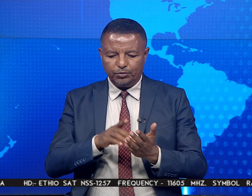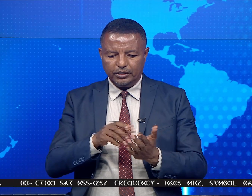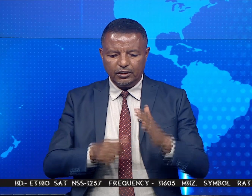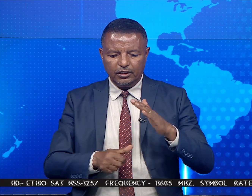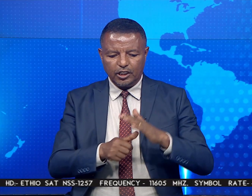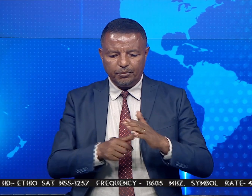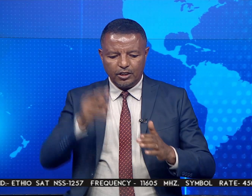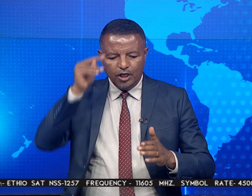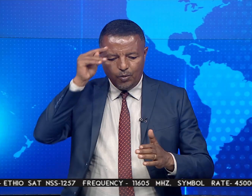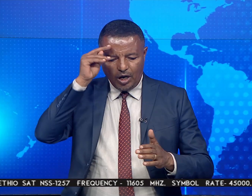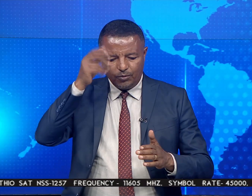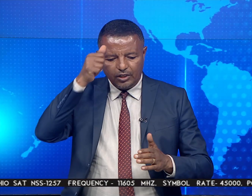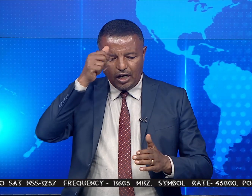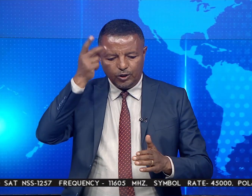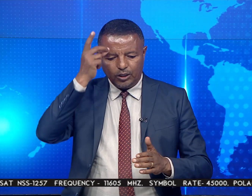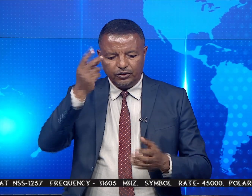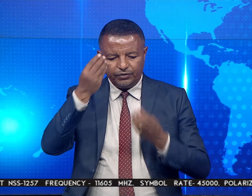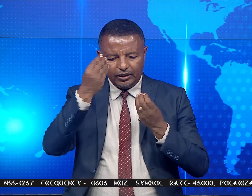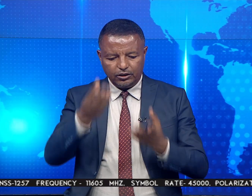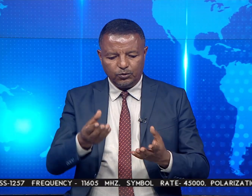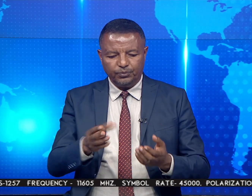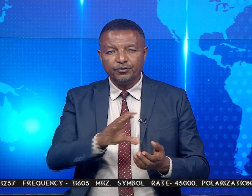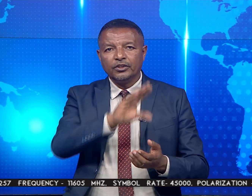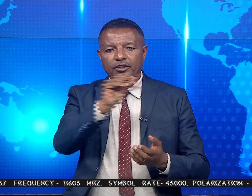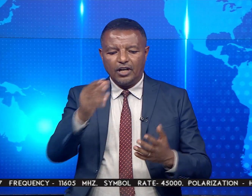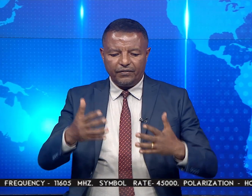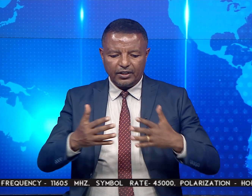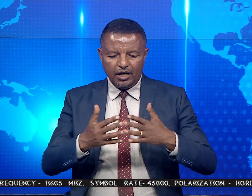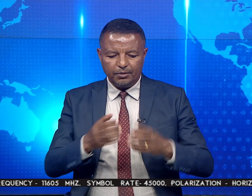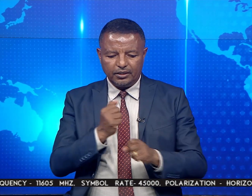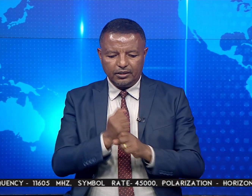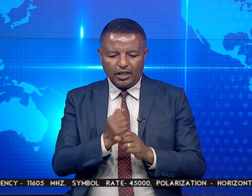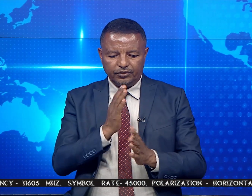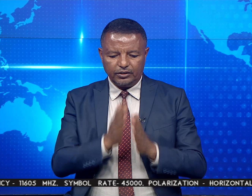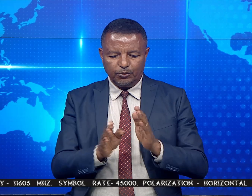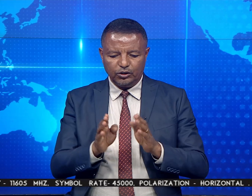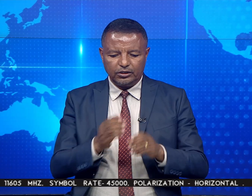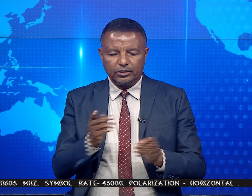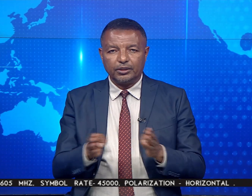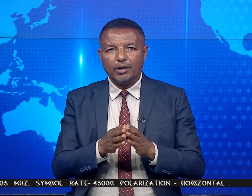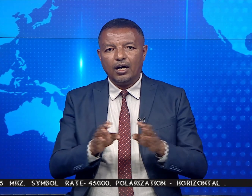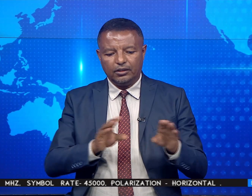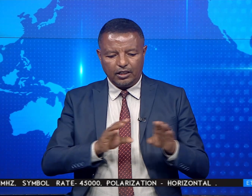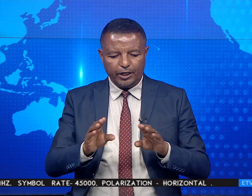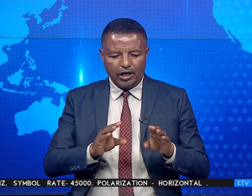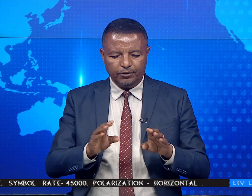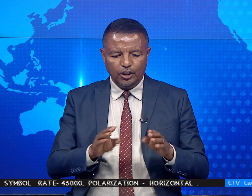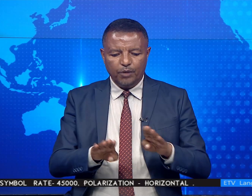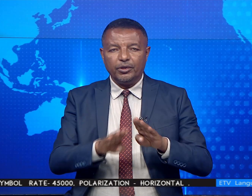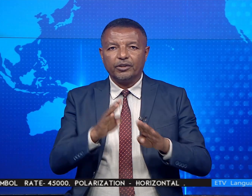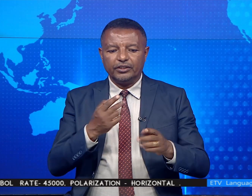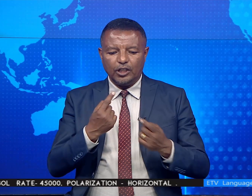ህብረት ኮሚሽን ሊቀመንበር መሐሙድ አሊ ዩሱፍ አሳሰቡ። የአፍሪካ ህብረት የስራ አስፈጻሚዎች ስብሰባ